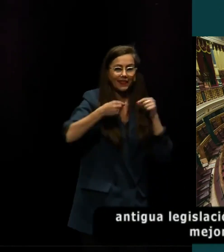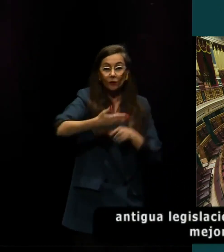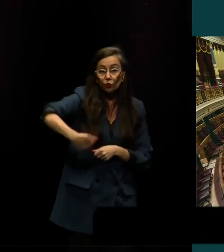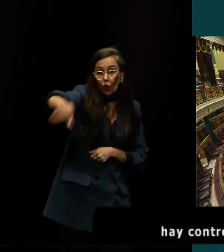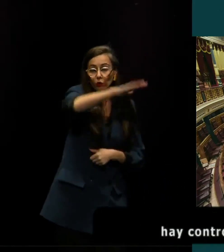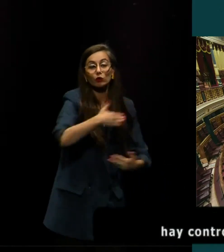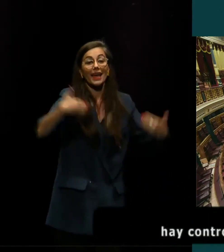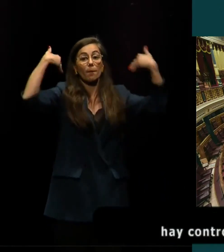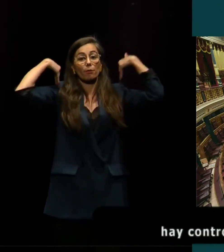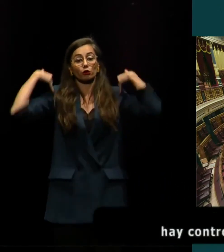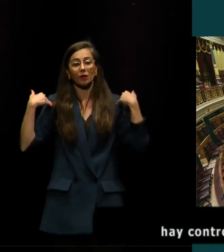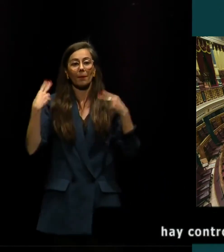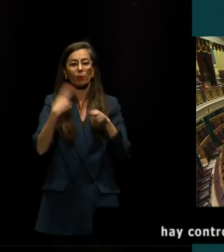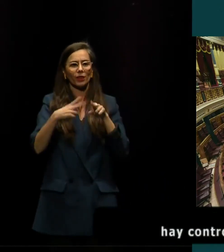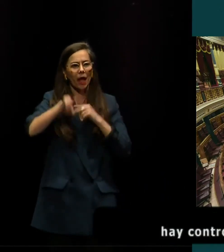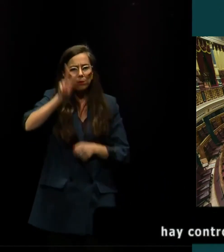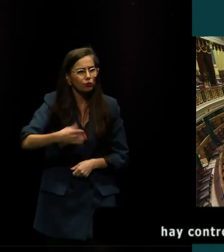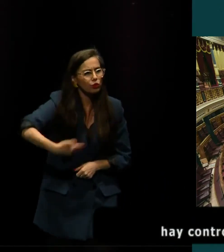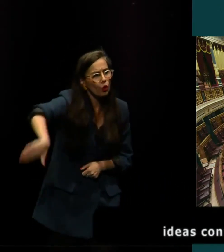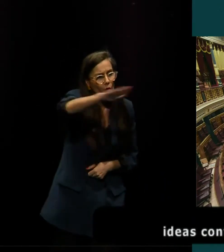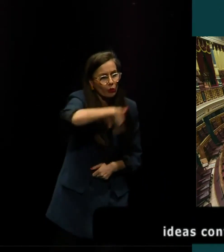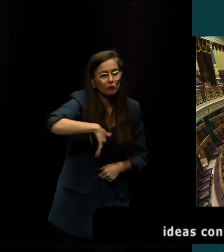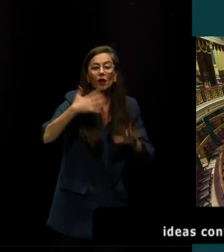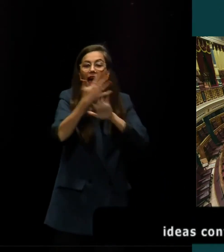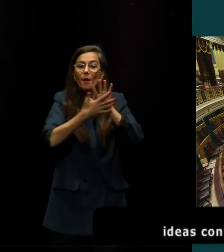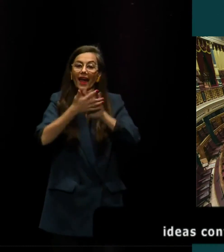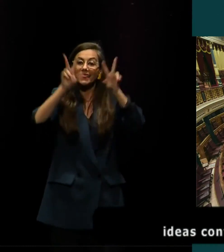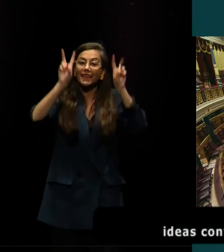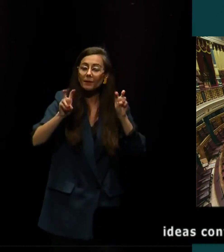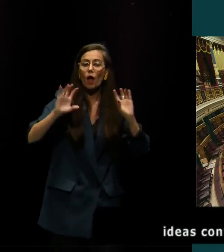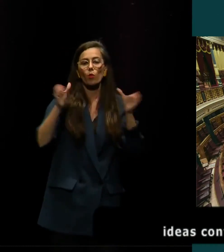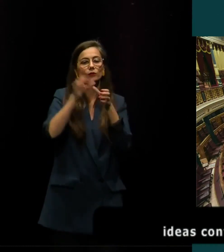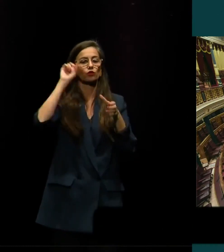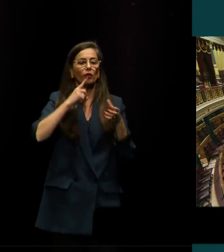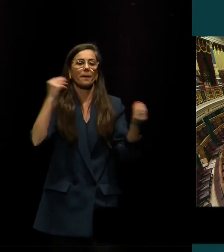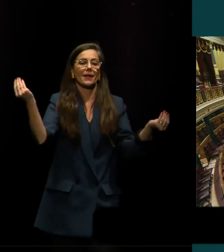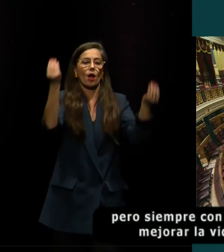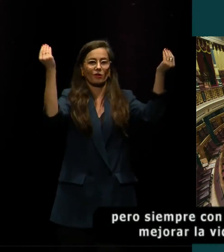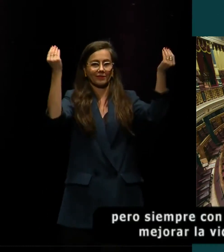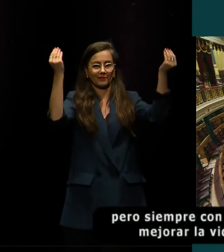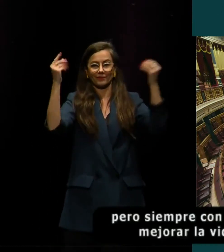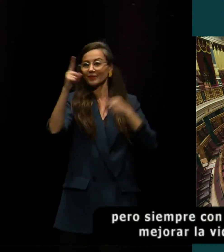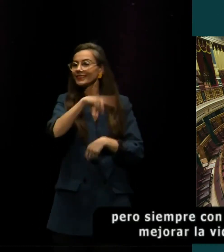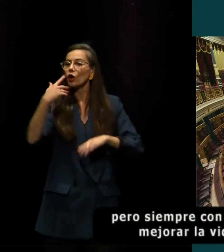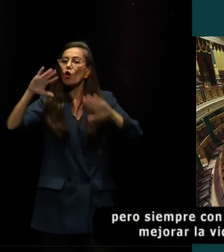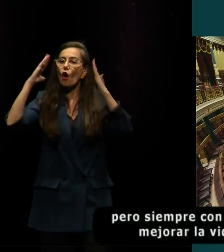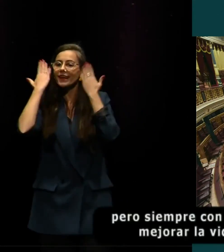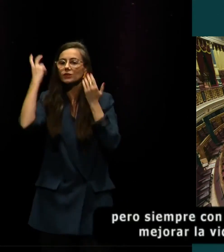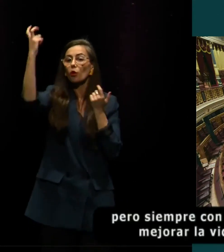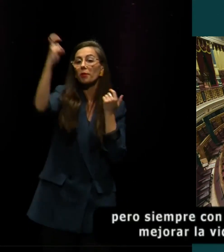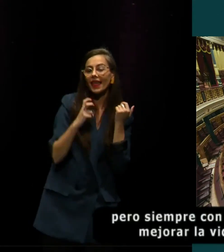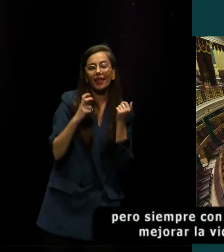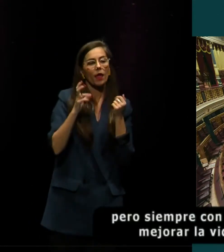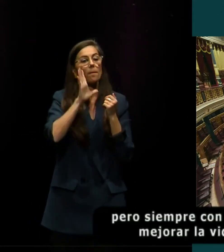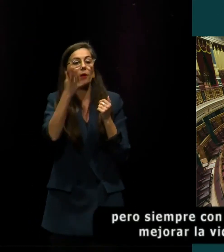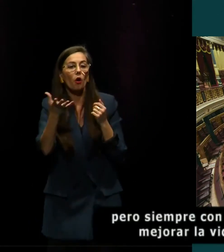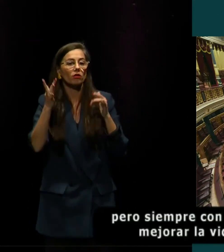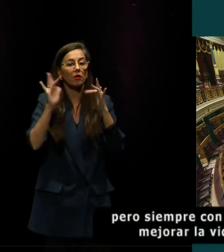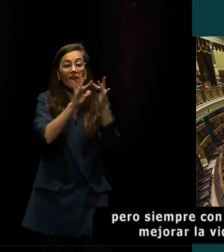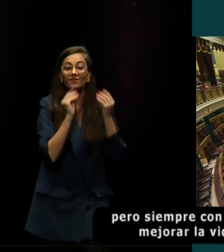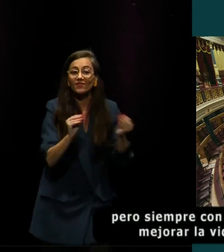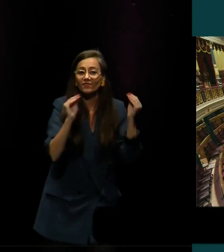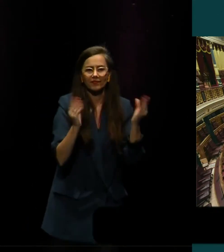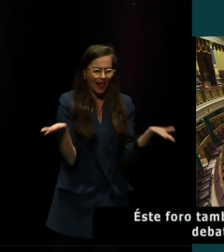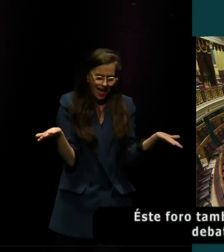trabajo es el mismo. Este foro es para debatir, todos somos responsables a nivel político de cómo podemos mejorar la vida de la comunidad